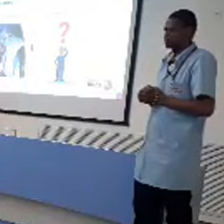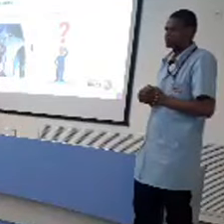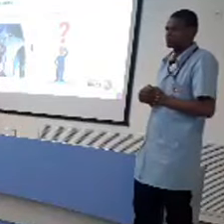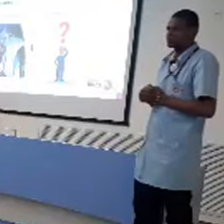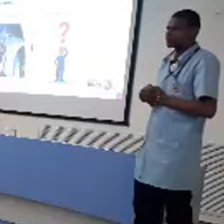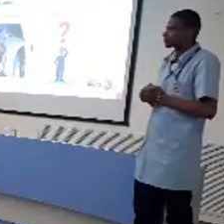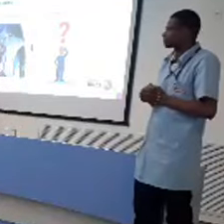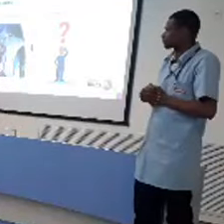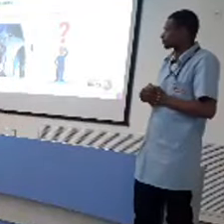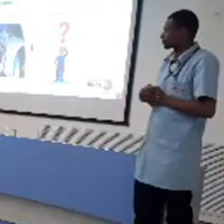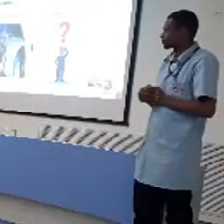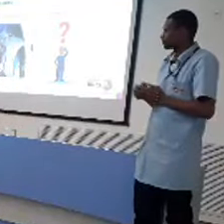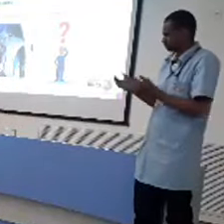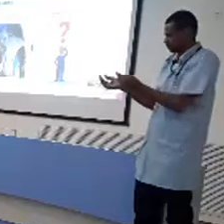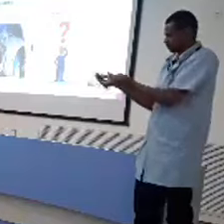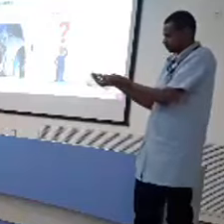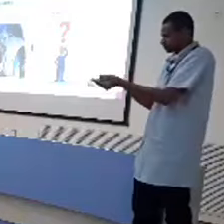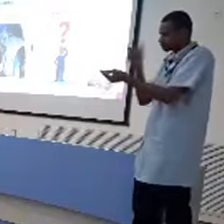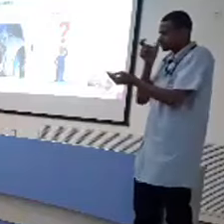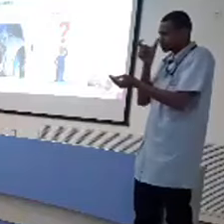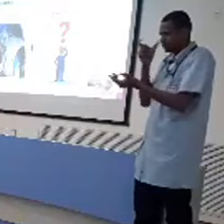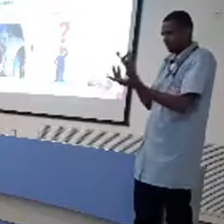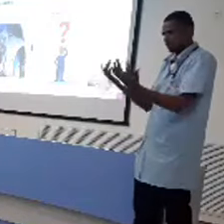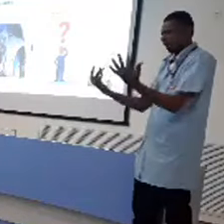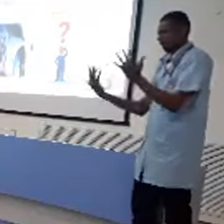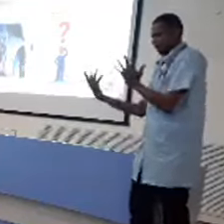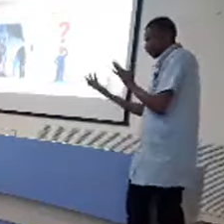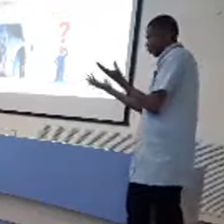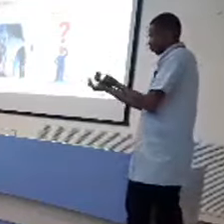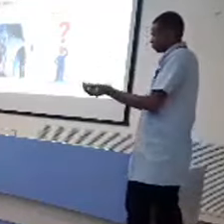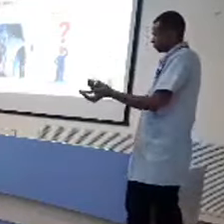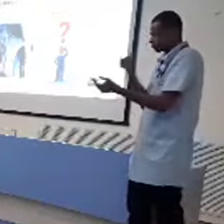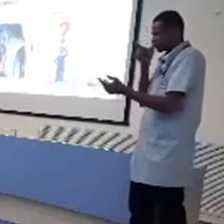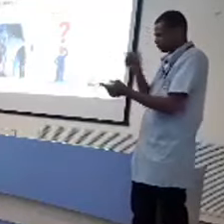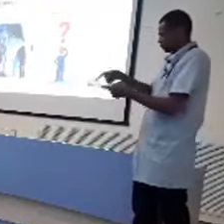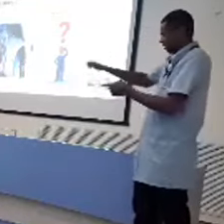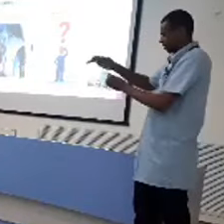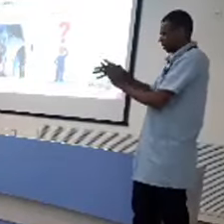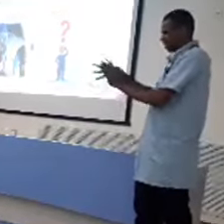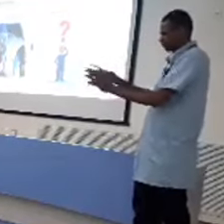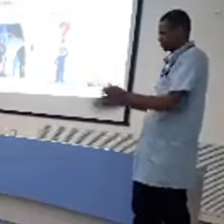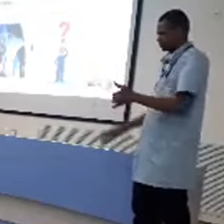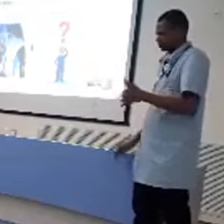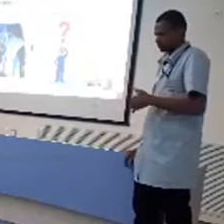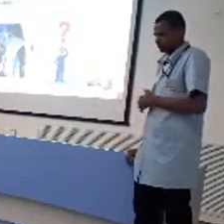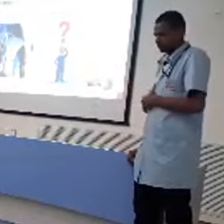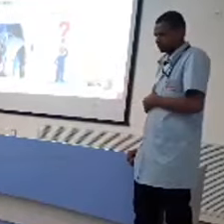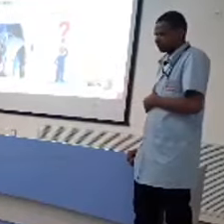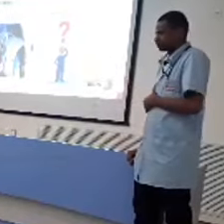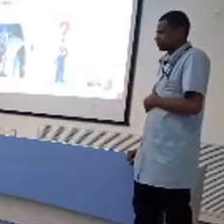Eu vou descer os equipamentos aqui para vocês. Se vocês quiserem vir aqui na frente, dar uma olhada nos equipamentos, pode ficar à vontade, tá?